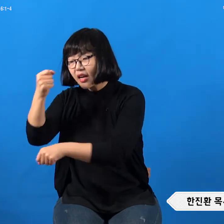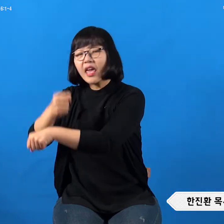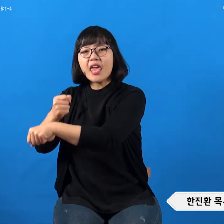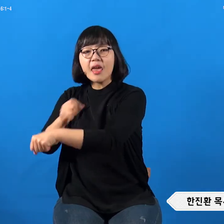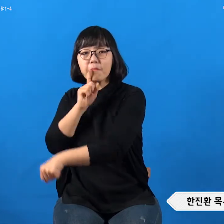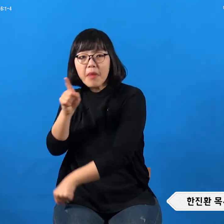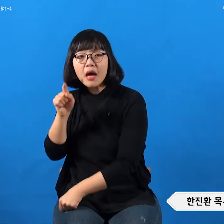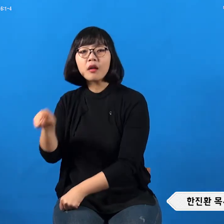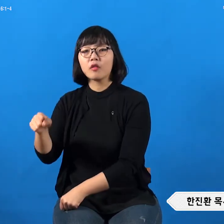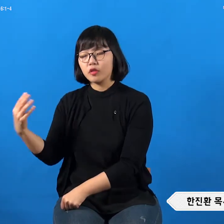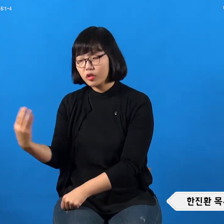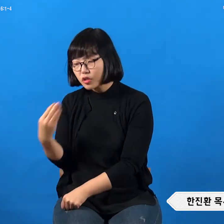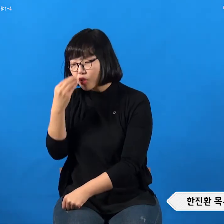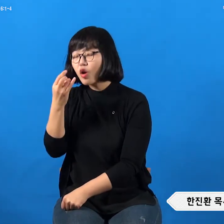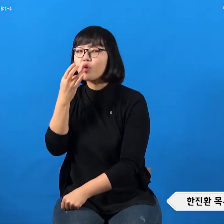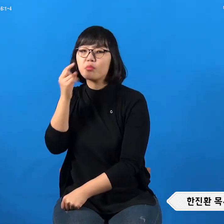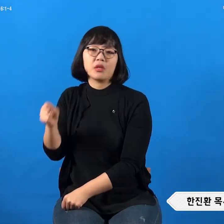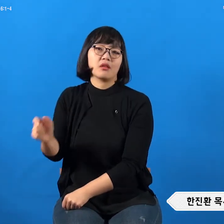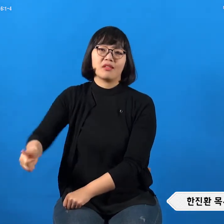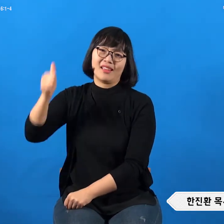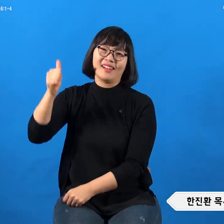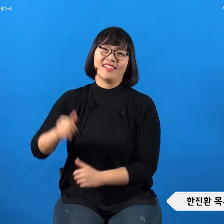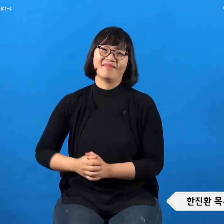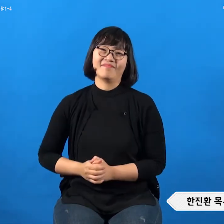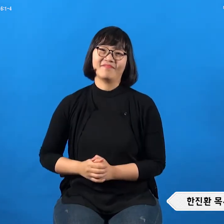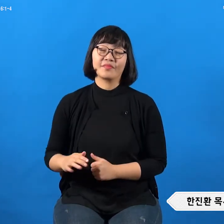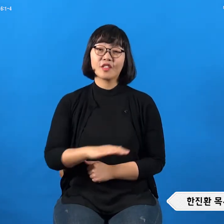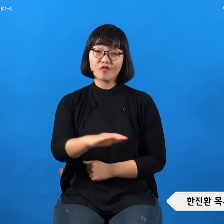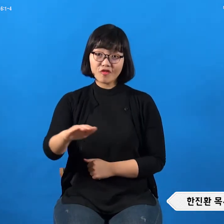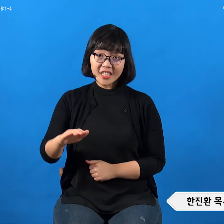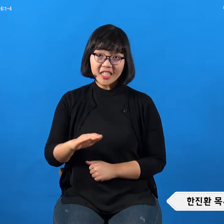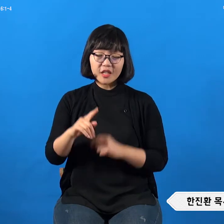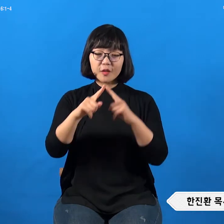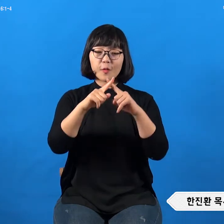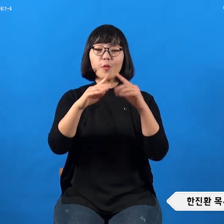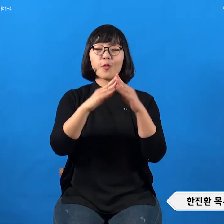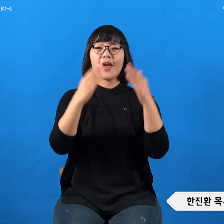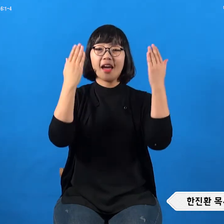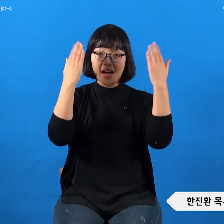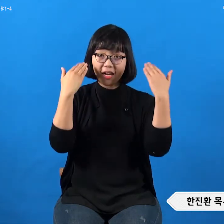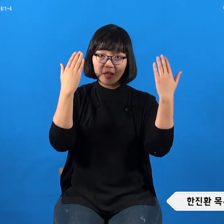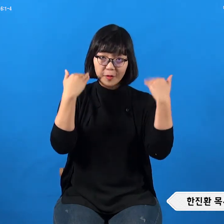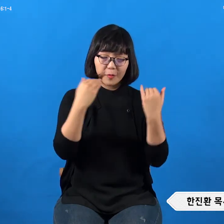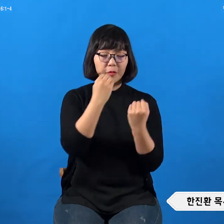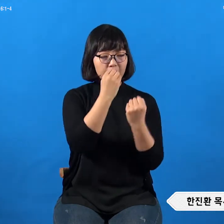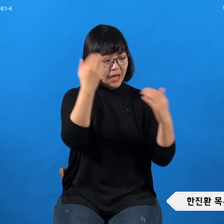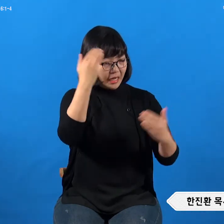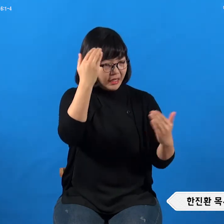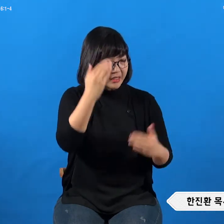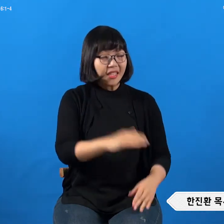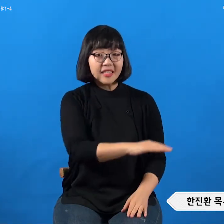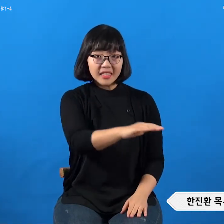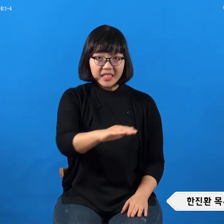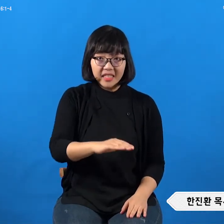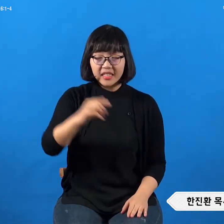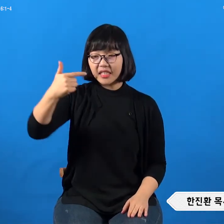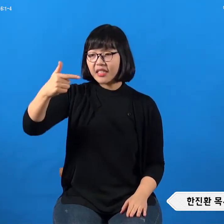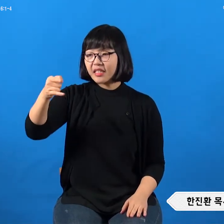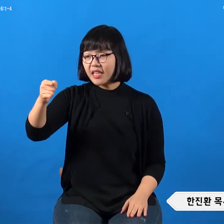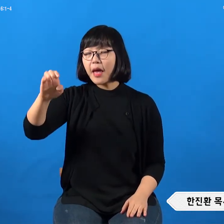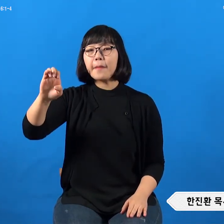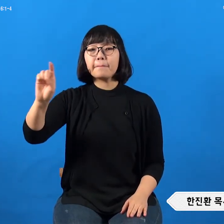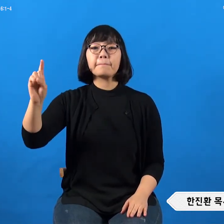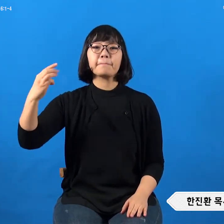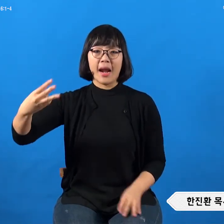것이지요. 우리 주일학교 학생들이 네팔의 패디 마을 사람들을 위해서 돼지